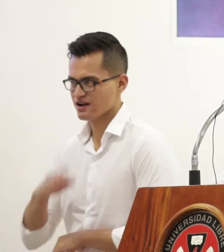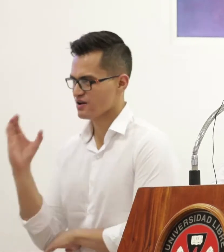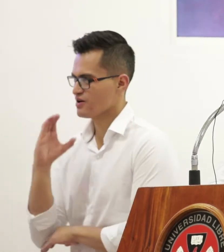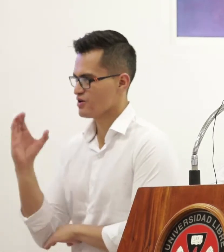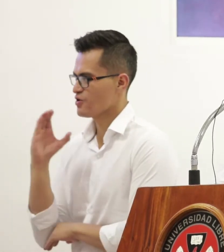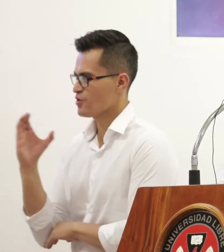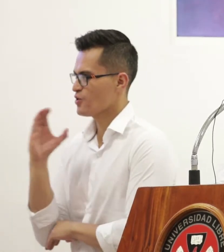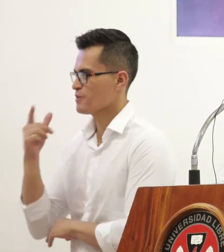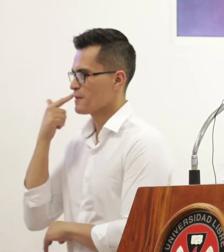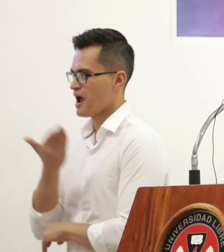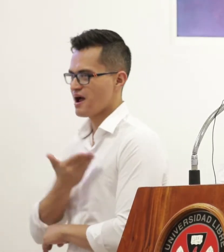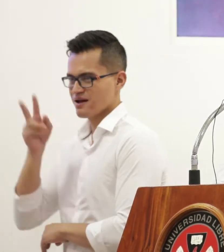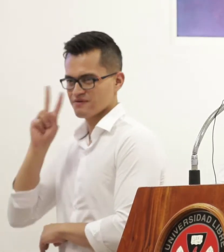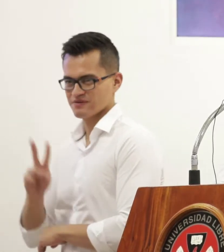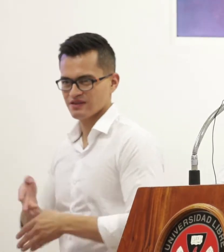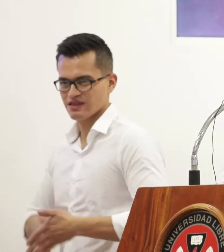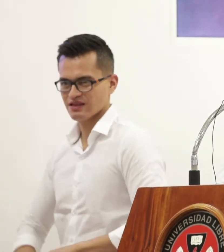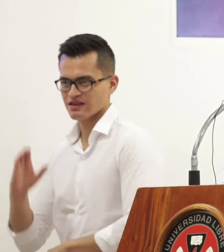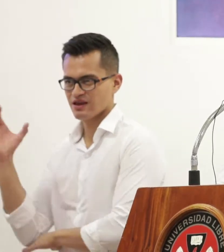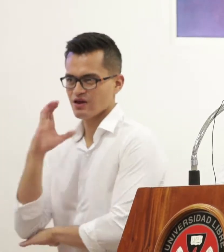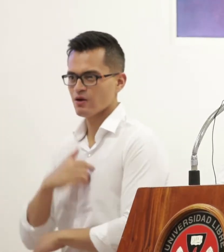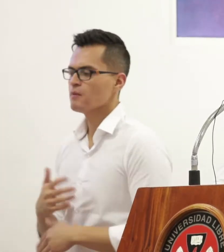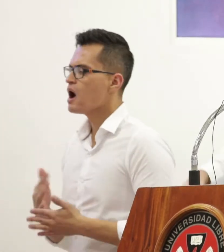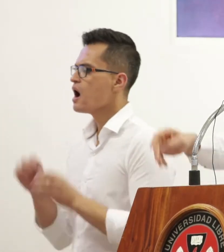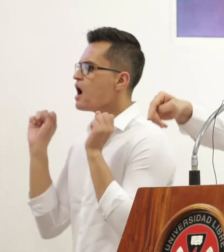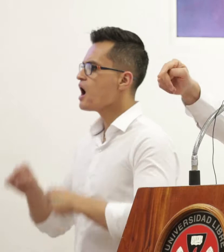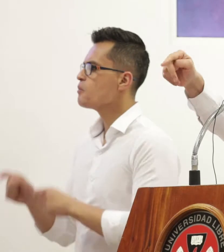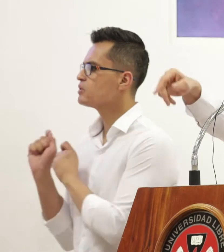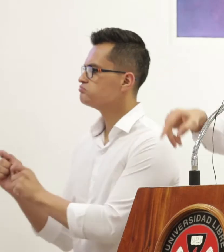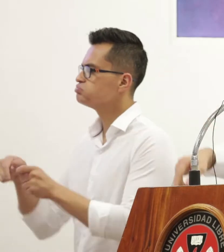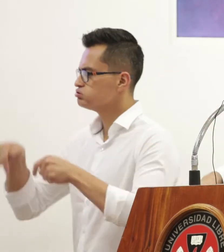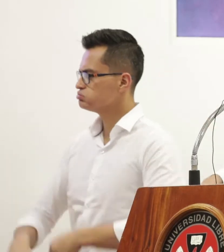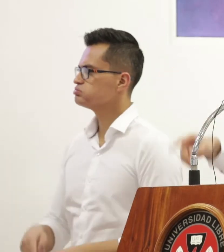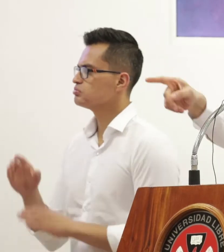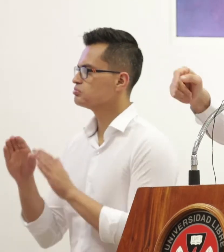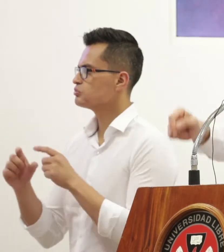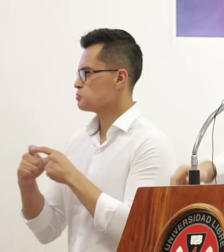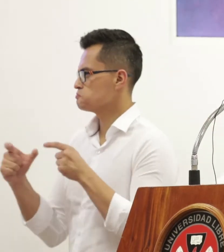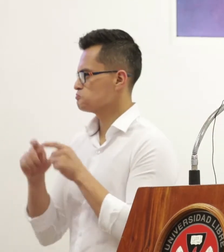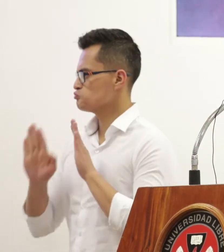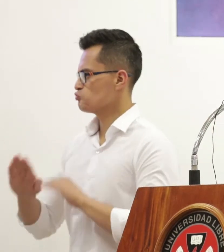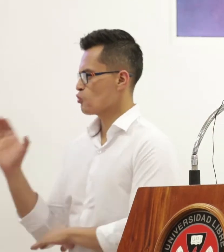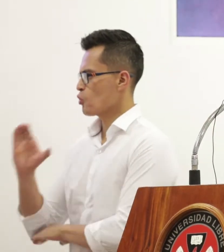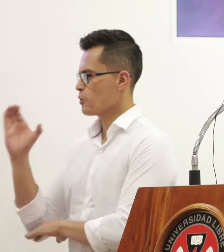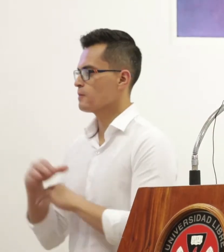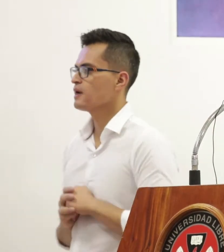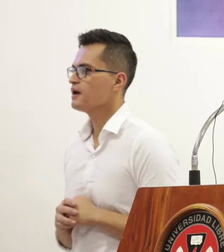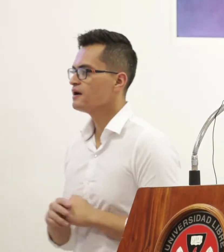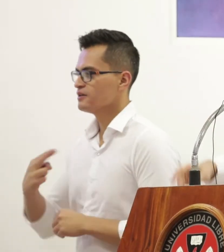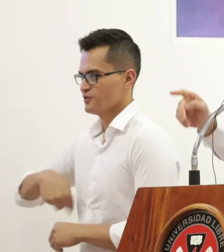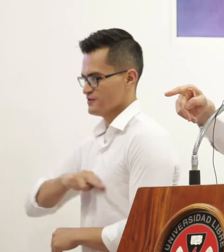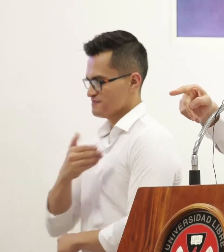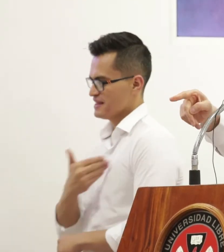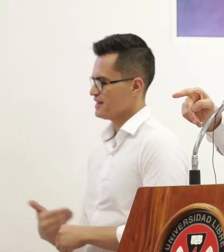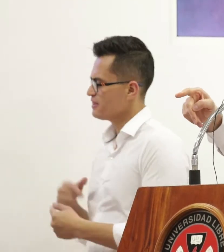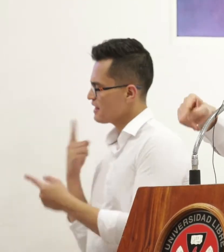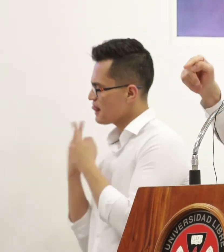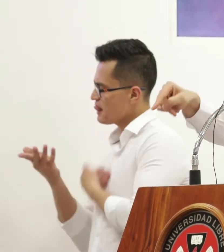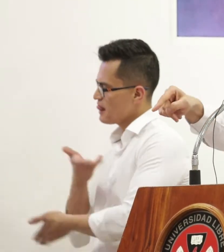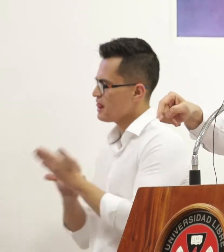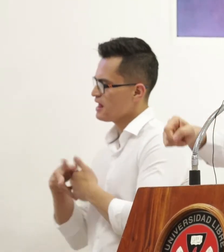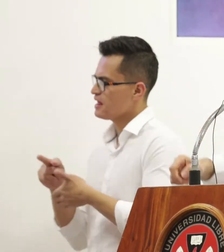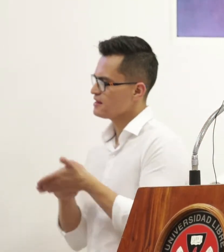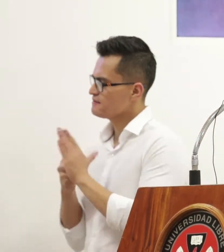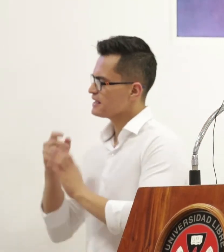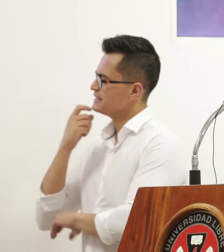Colombia, lo decíamos con el presidente de la República. Es que aquí el problema de los migrantes no es que sean migrantes, el problema de los migrantes es que